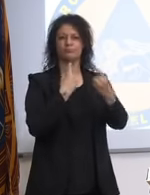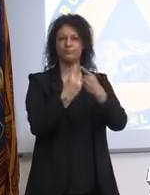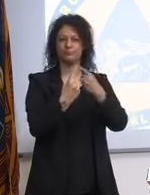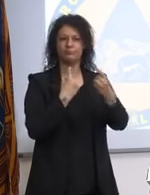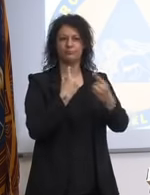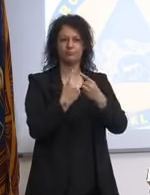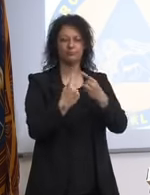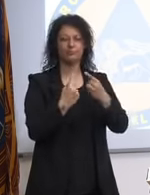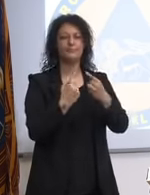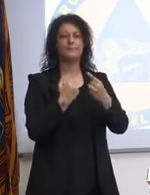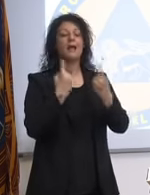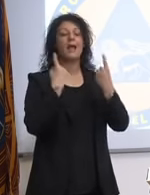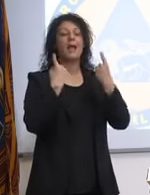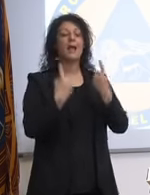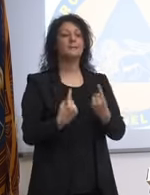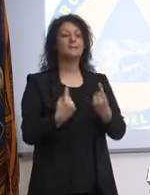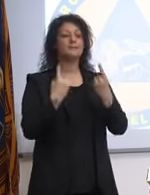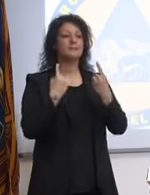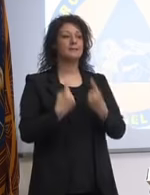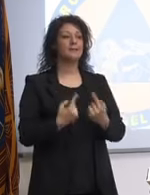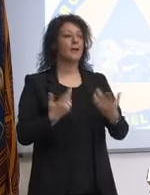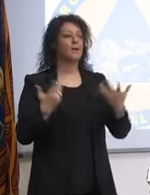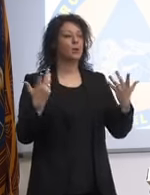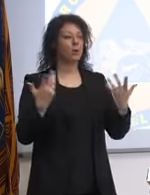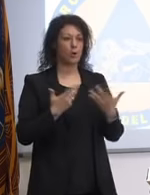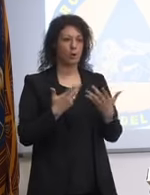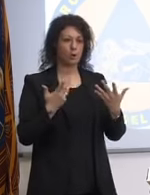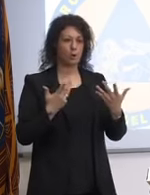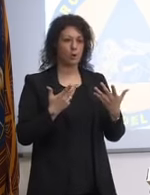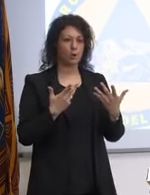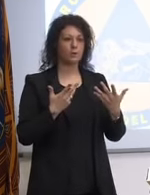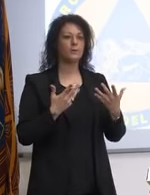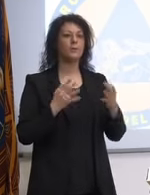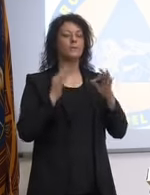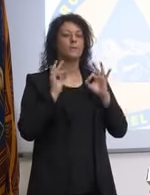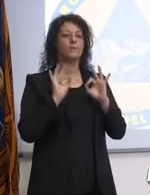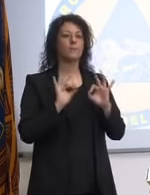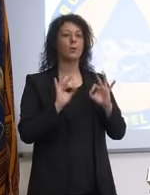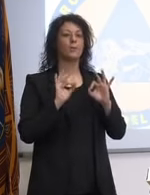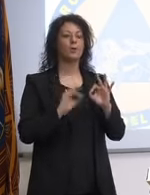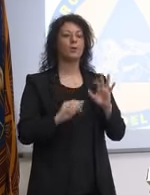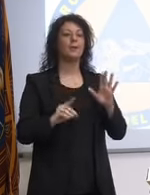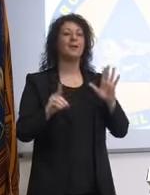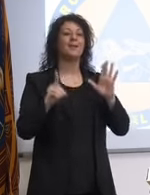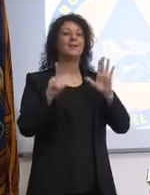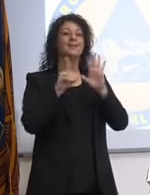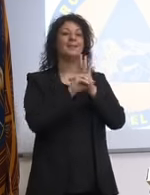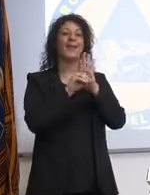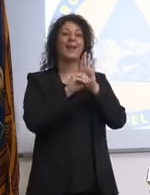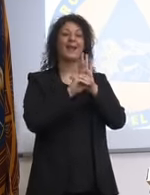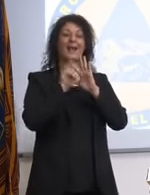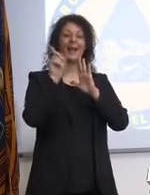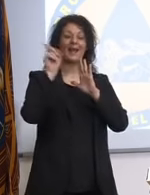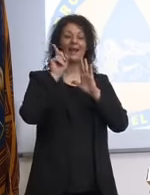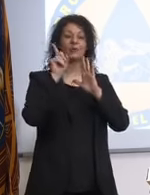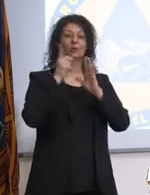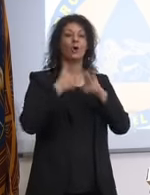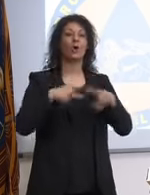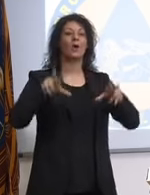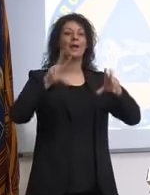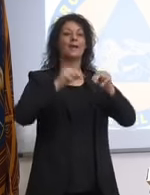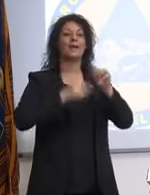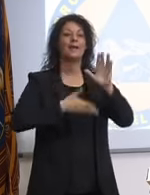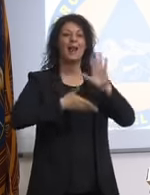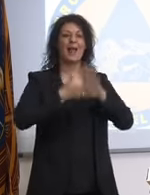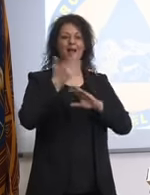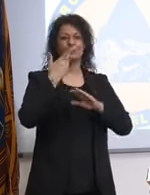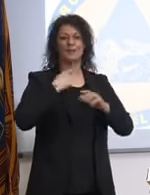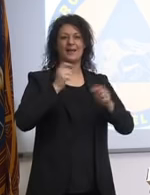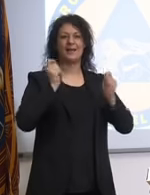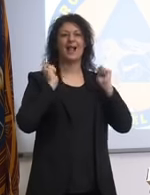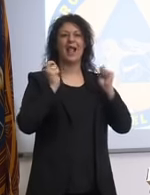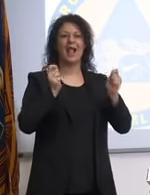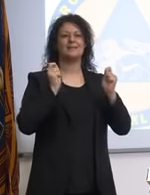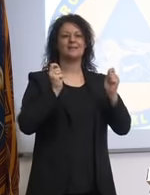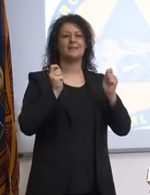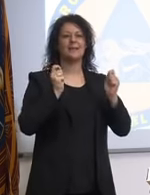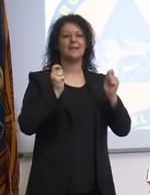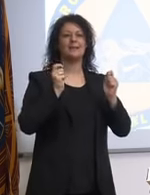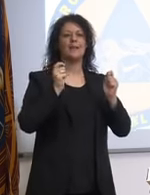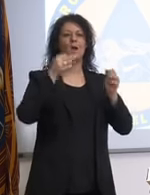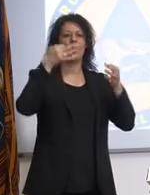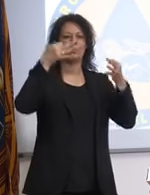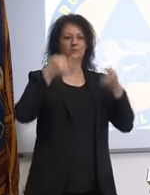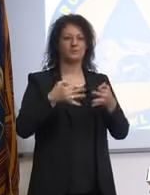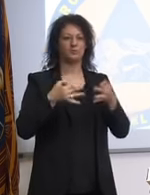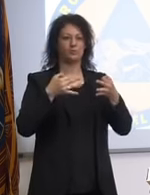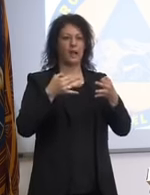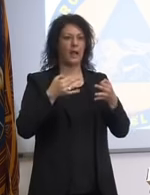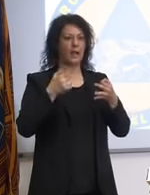aspetta l'approvazione, la pubblicazione sul del decreto rilancio in Gazzetta Ufficiale, che come noto quello da 55 miliardi non è